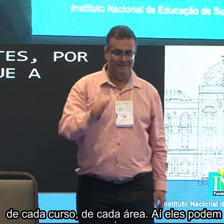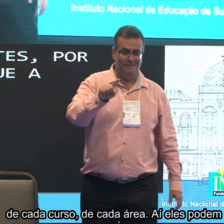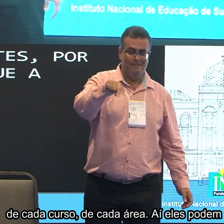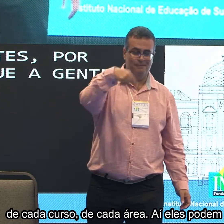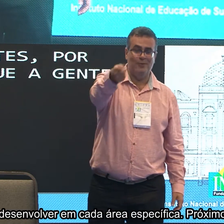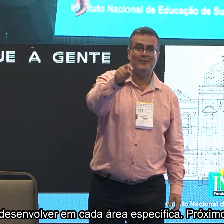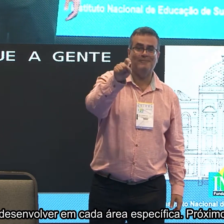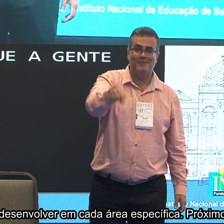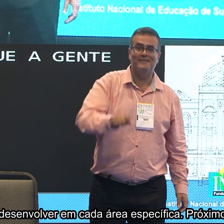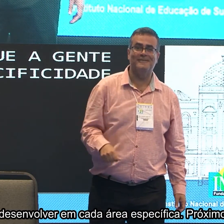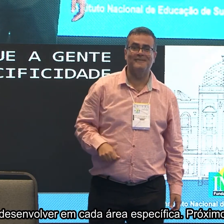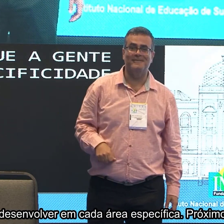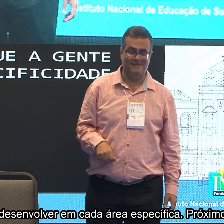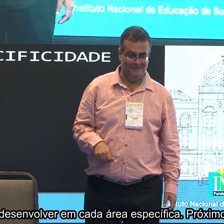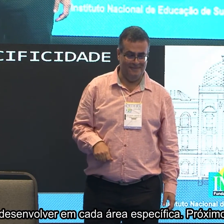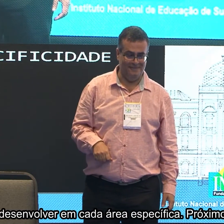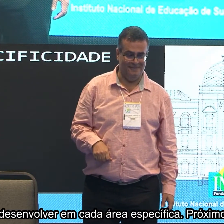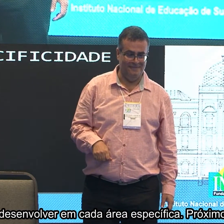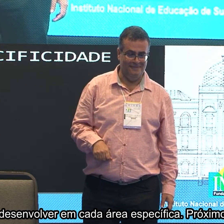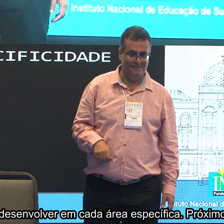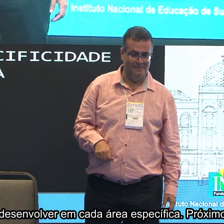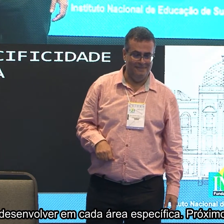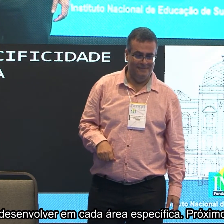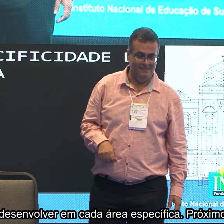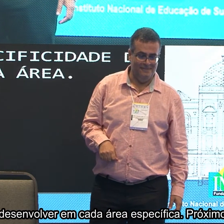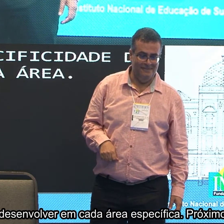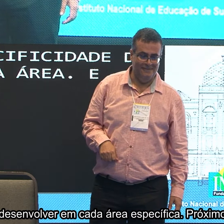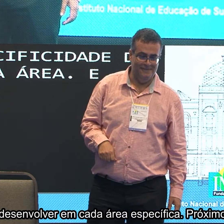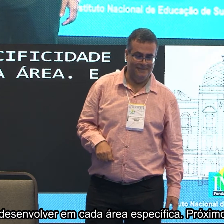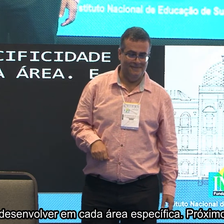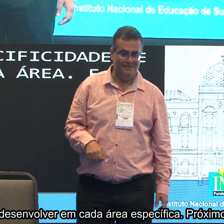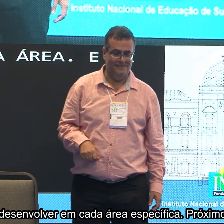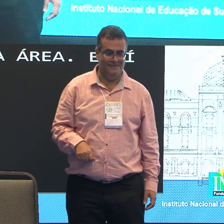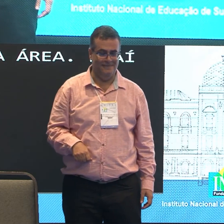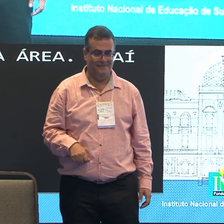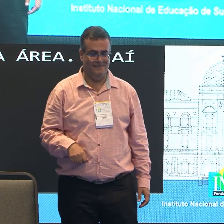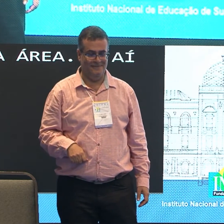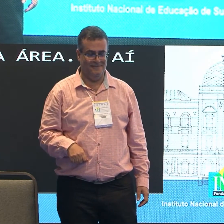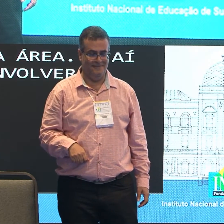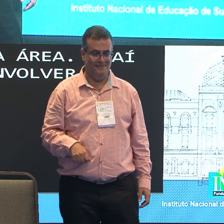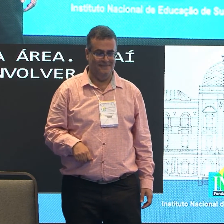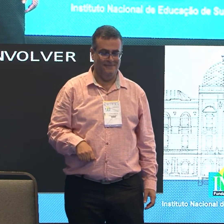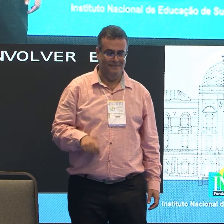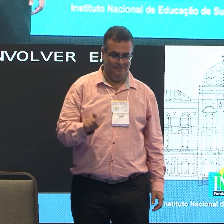podem se desenvolver em cada área específica. Próximo.